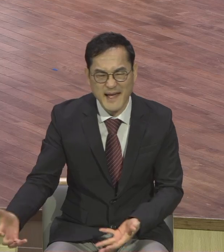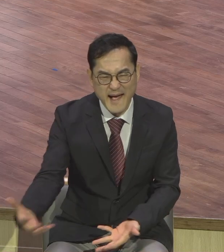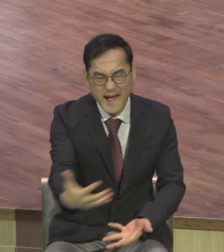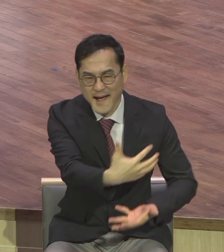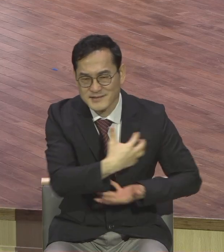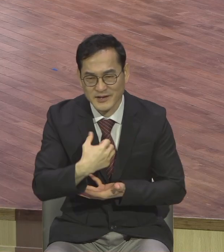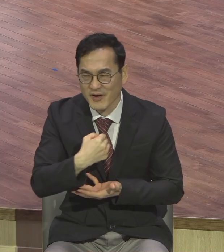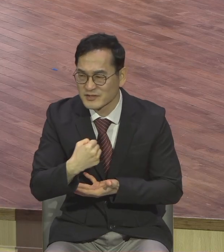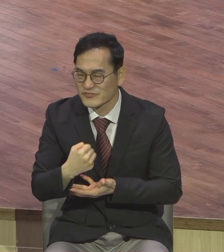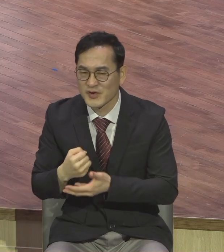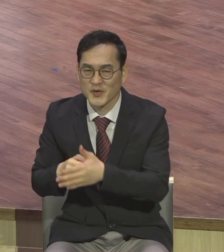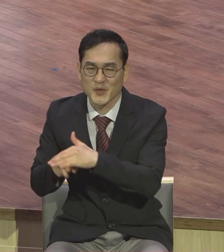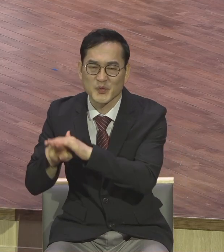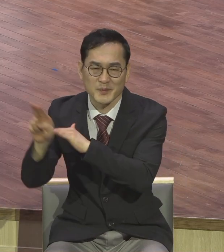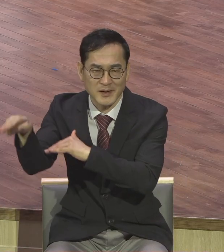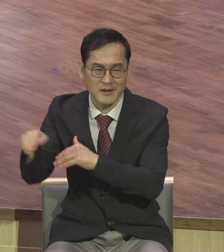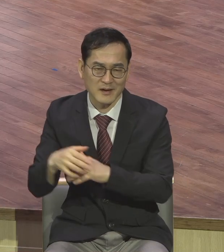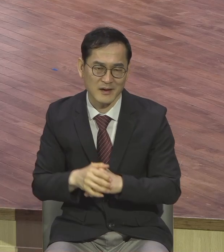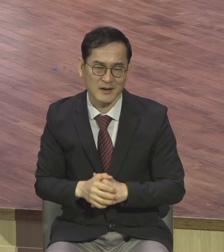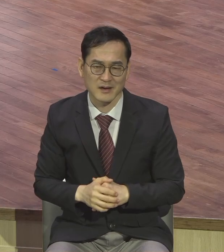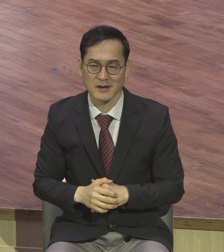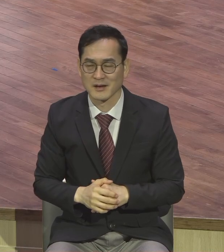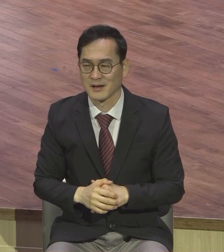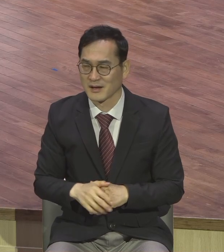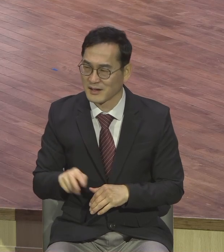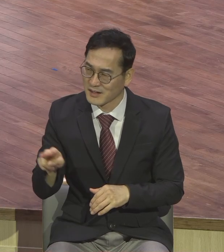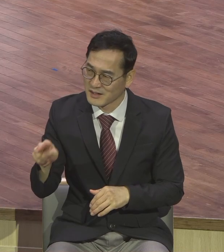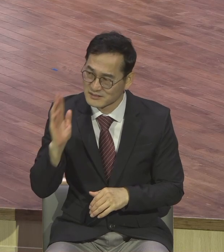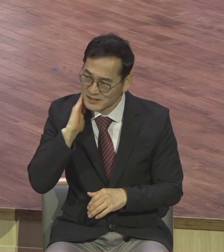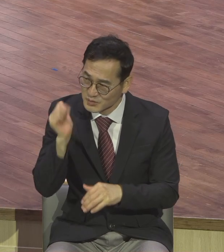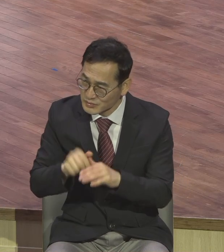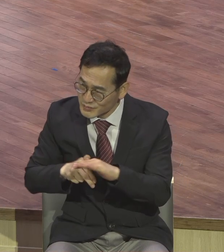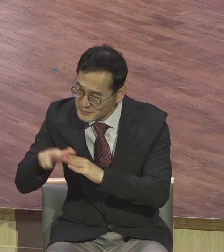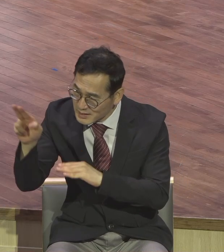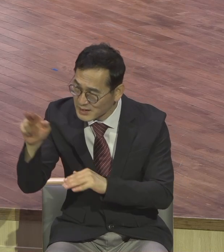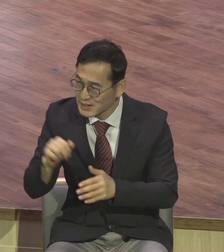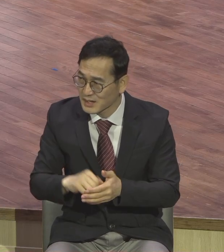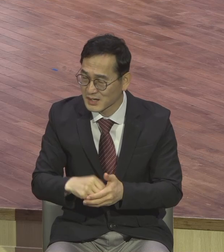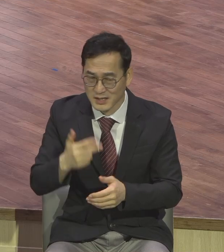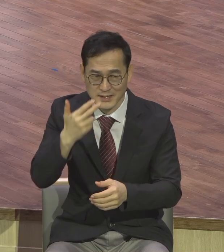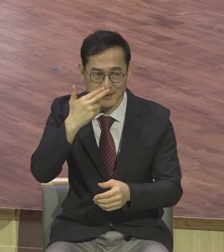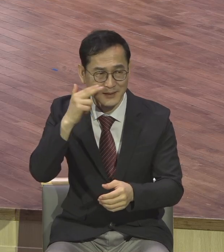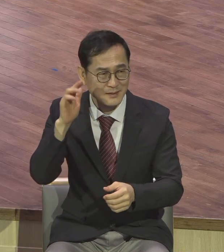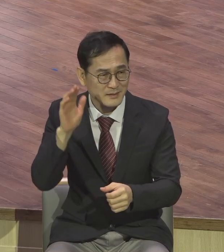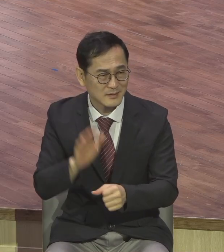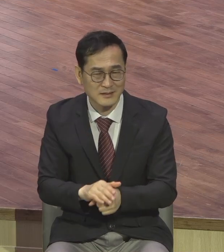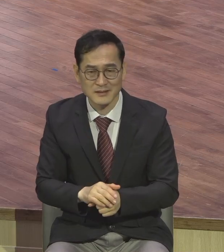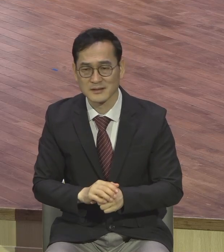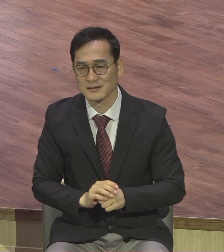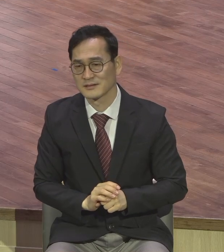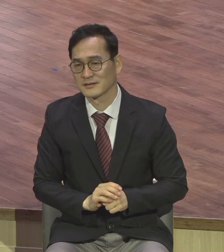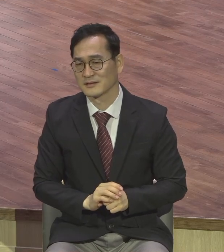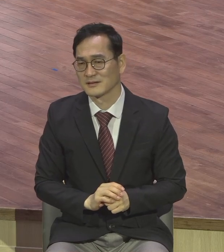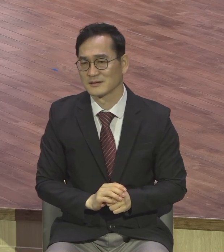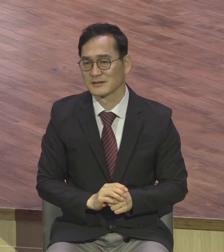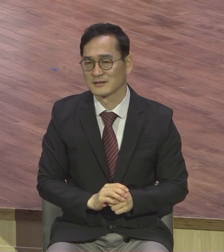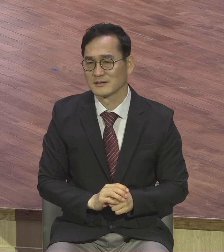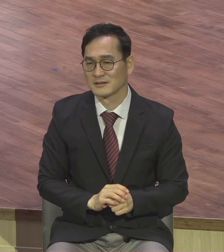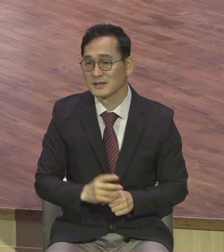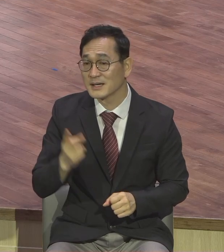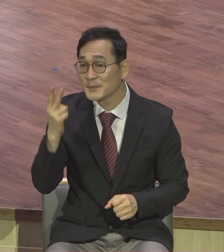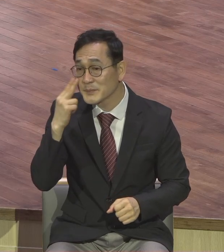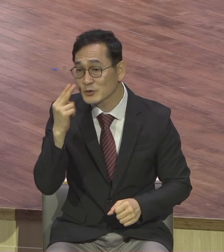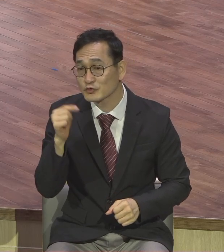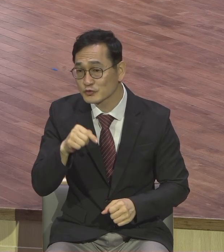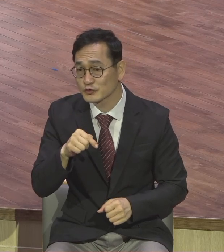2천억이라는 어마어마한 돈을 가지고 뭐 답이 안 나올 정도의 이 나라 꼴이 대통령부터 그러니까. 이 미국은